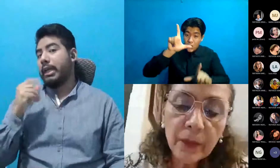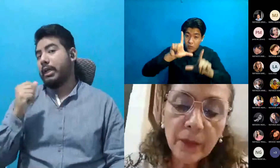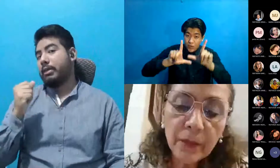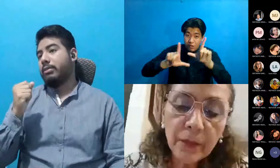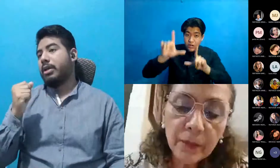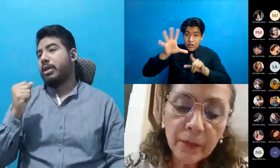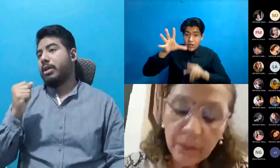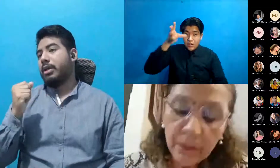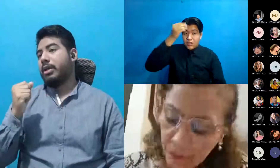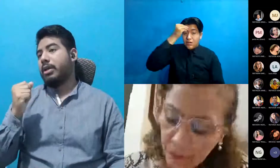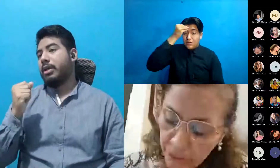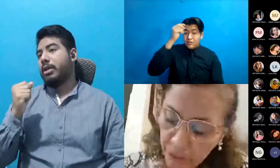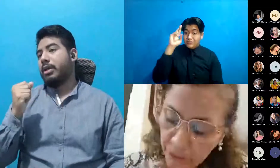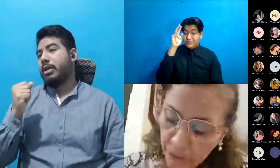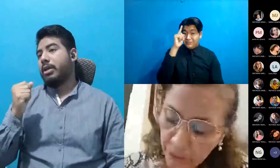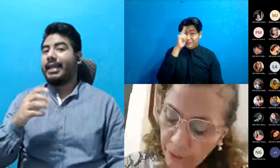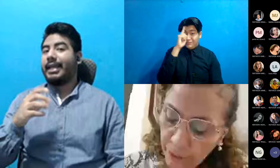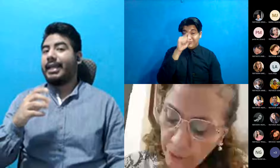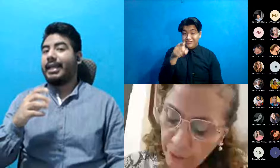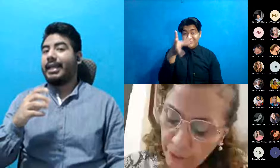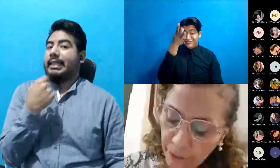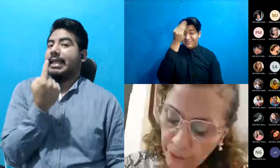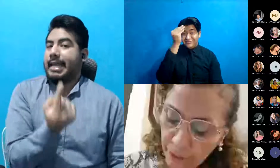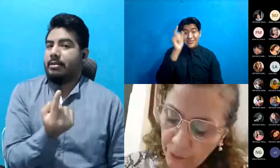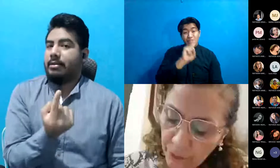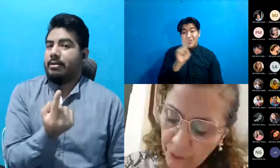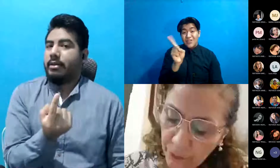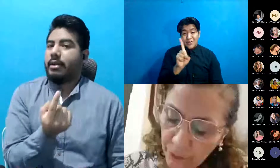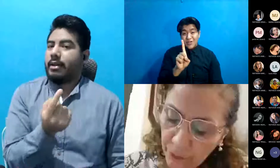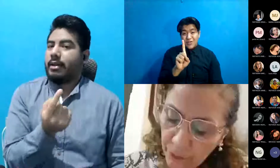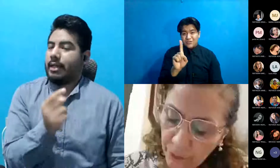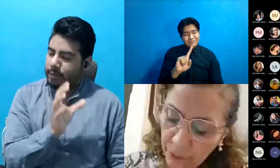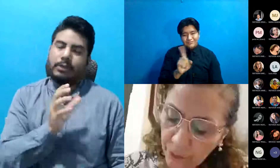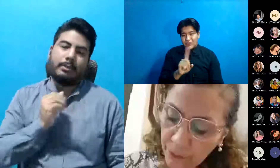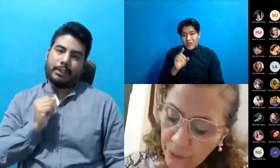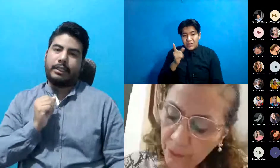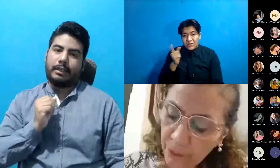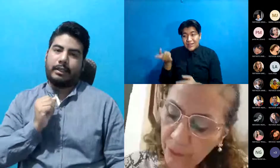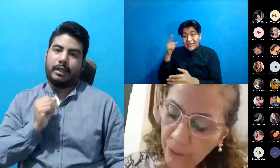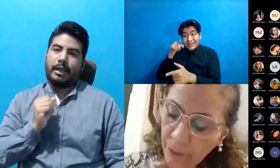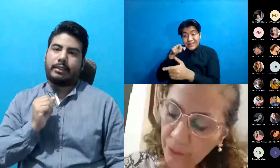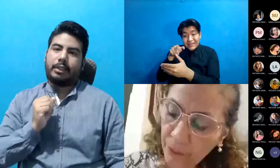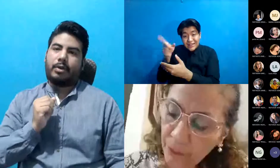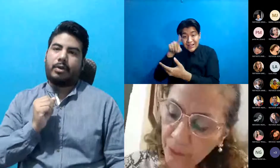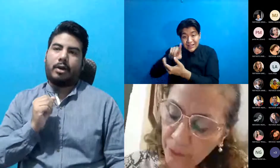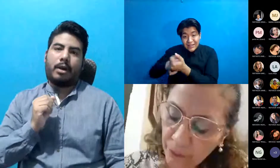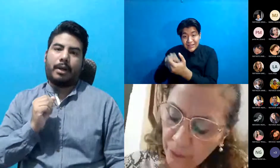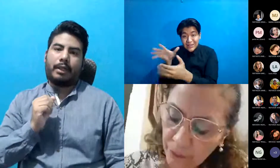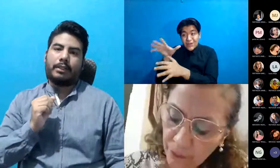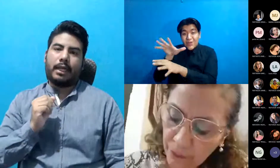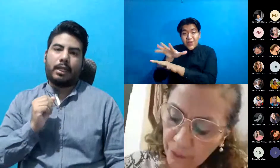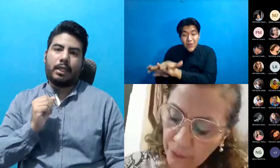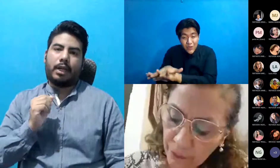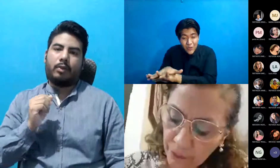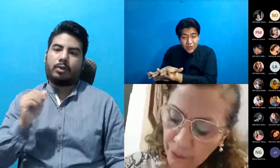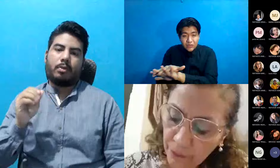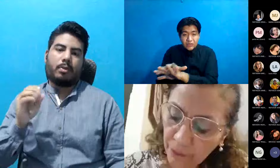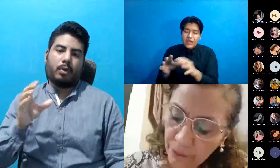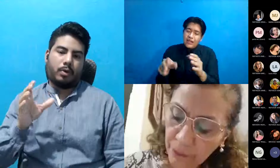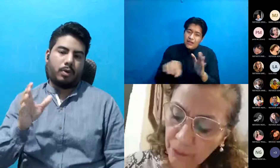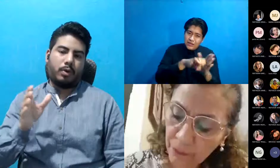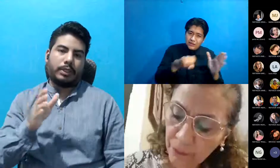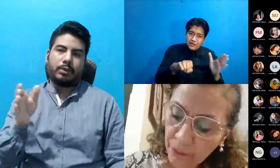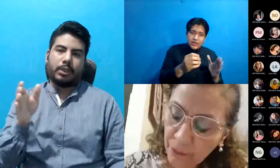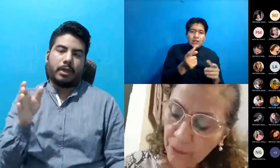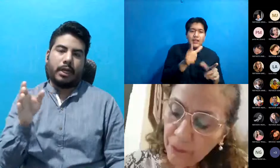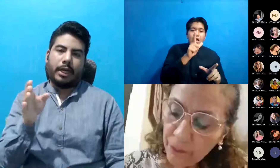que no la aprendieran. Yo recomendaría que la adquirieran, que es una cosa muy distinta. Es decir, un aprendizaje de una lengua es